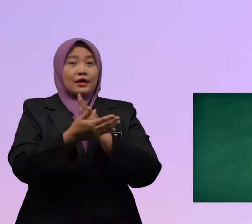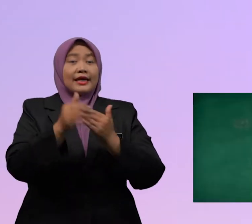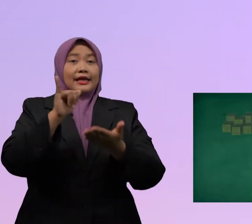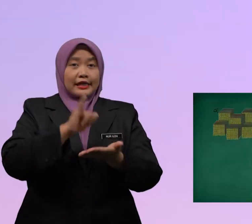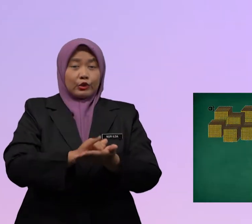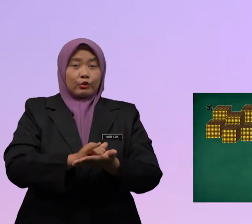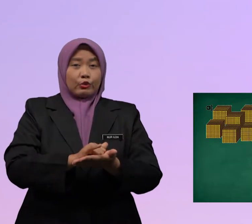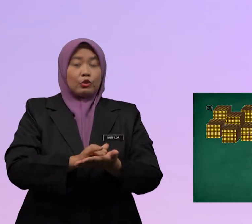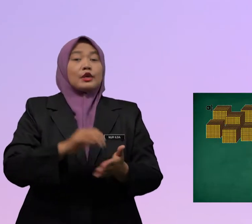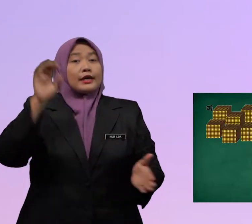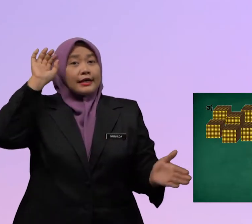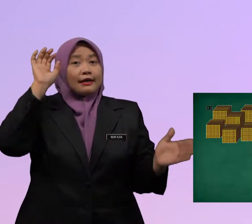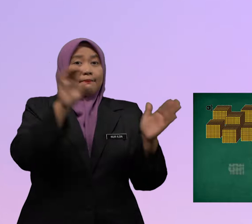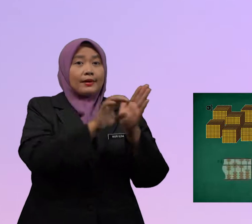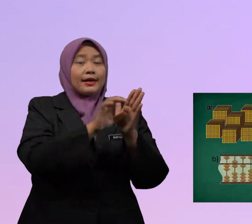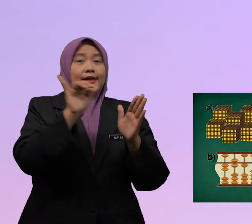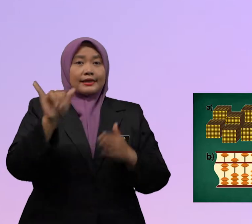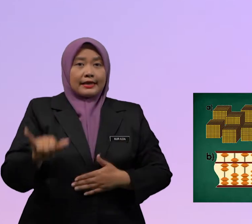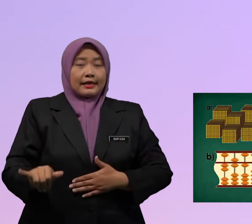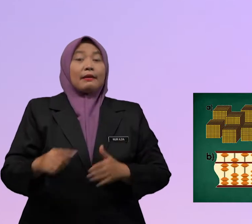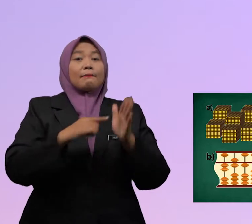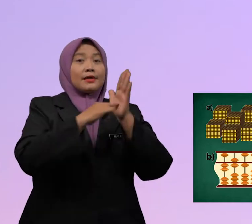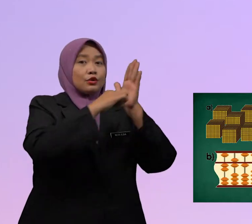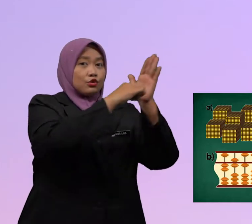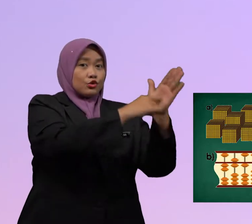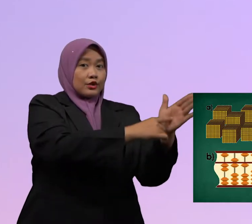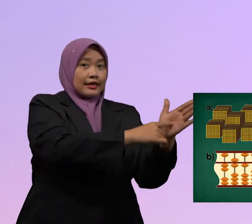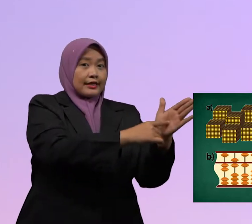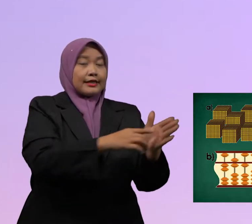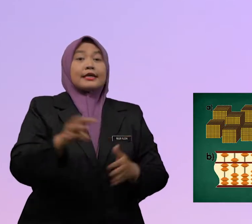Oleh itu, gambar yang menunjukkan